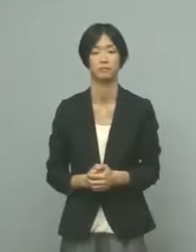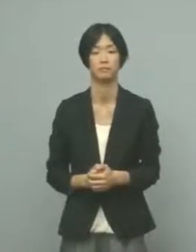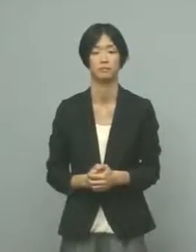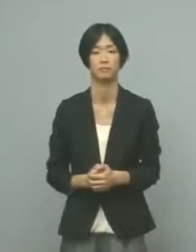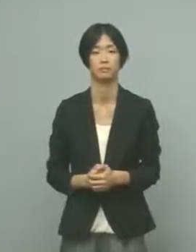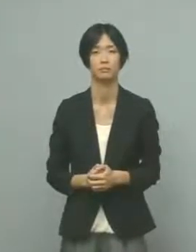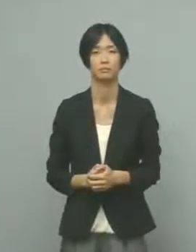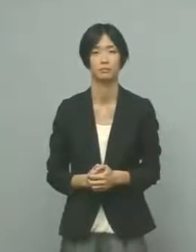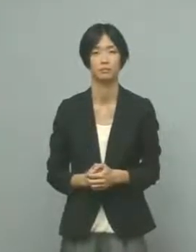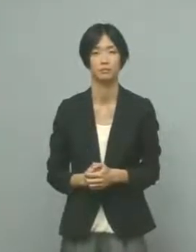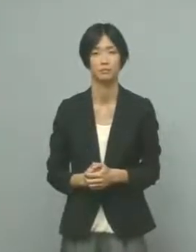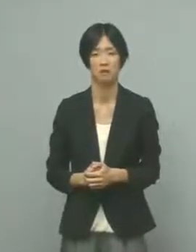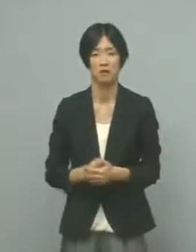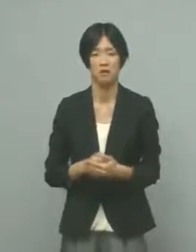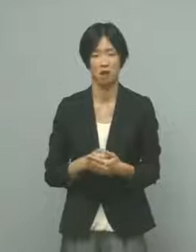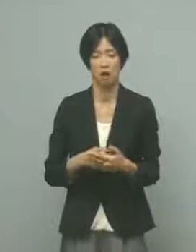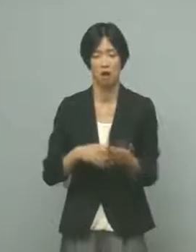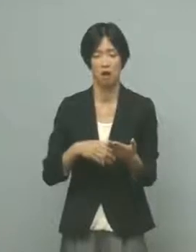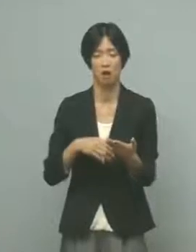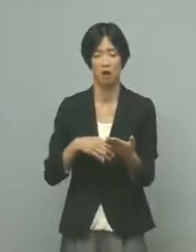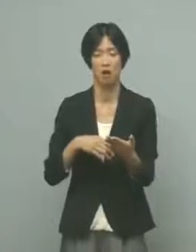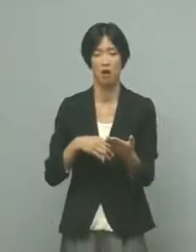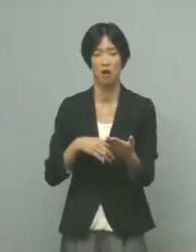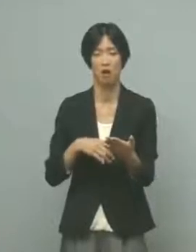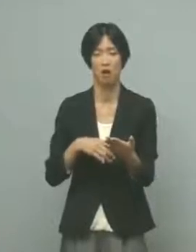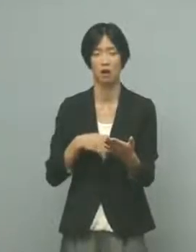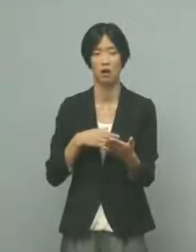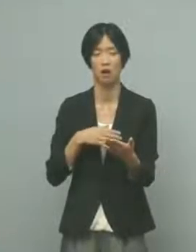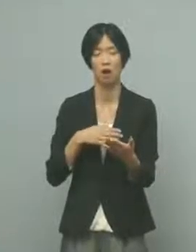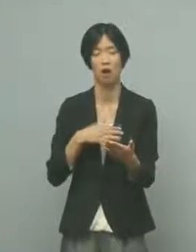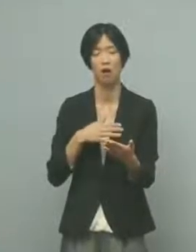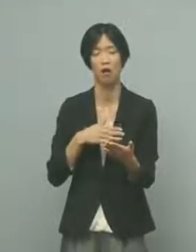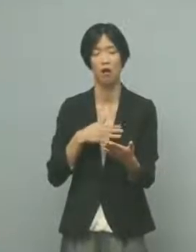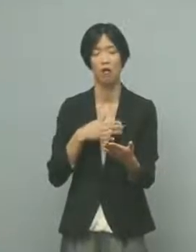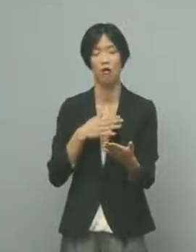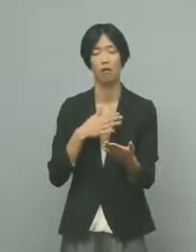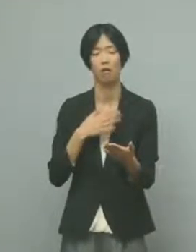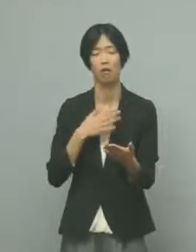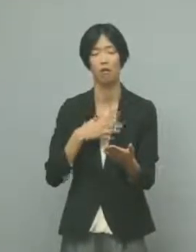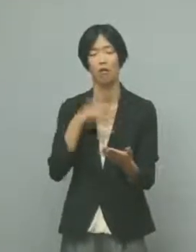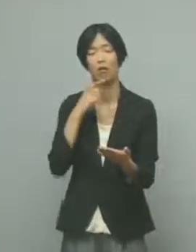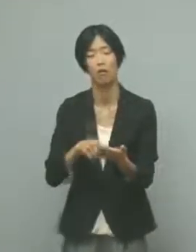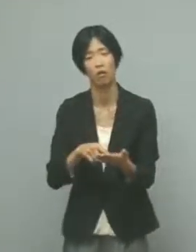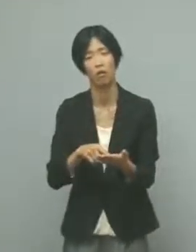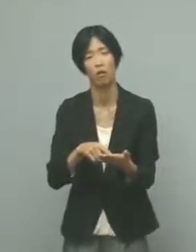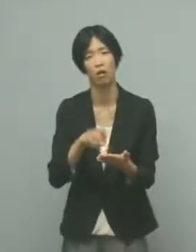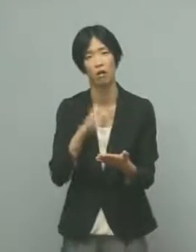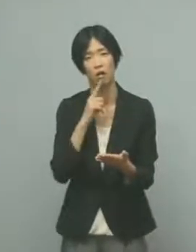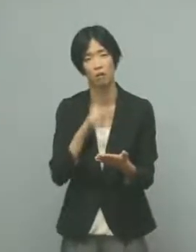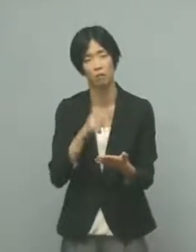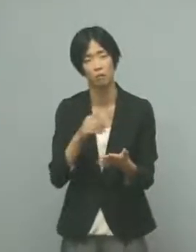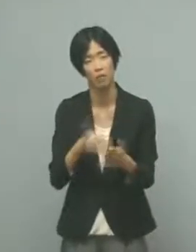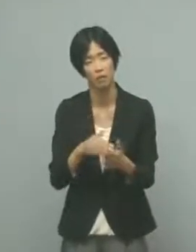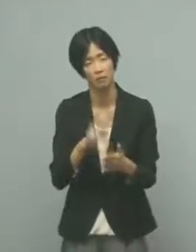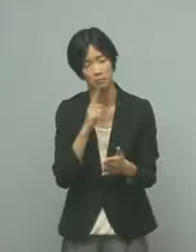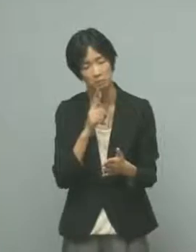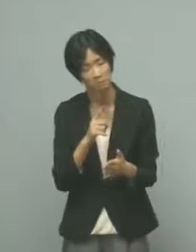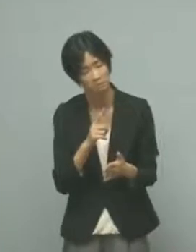ものすごく分かりやすいということではないかなというふうにもちょっと私なりにちょっと思ったところでありますので、